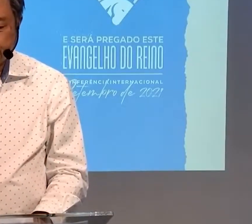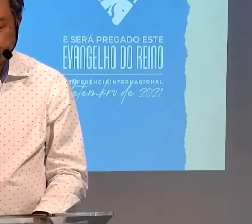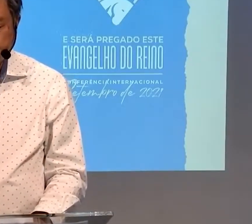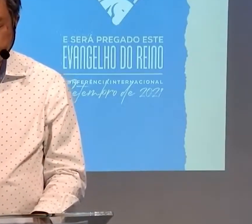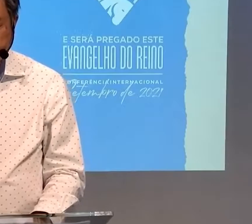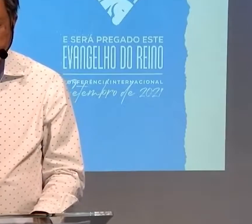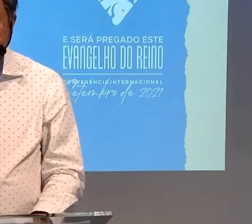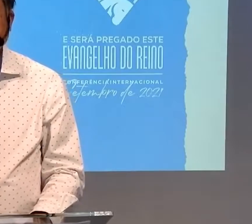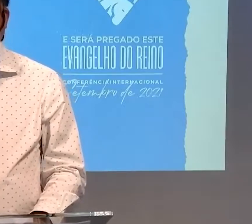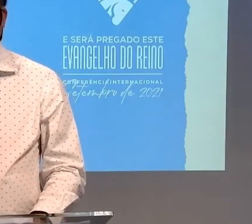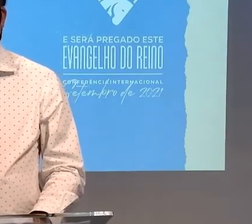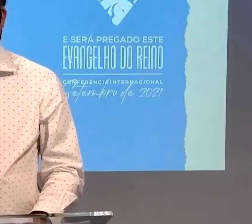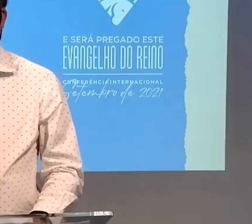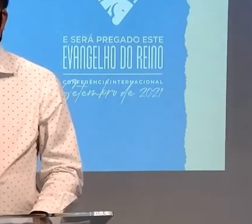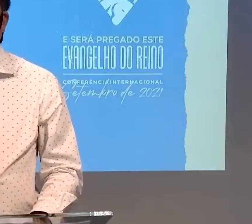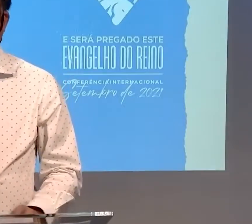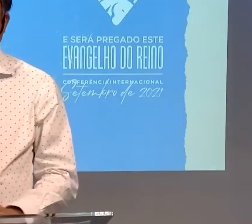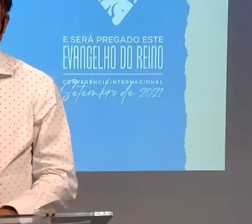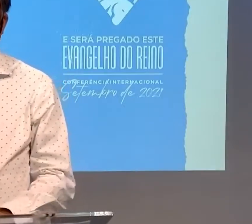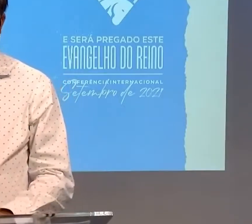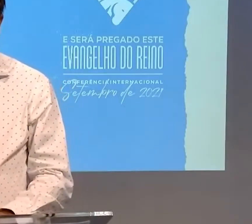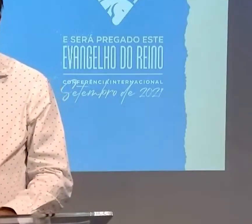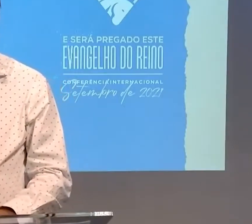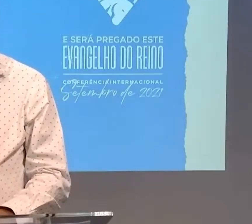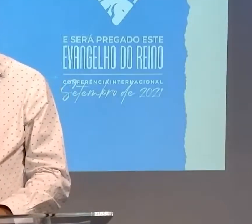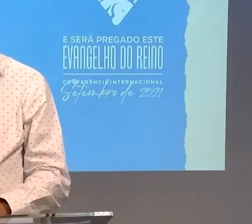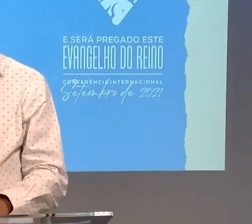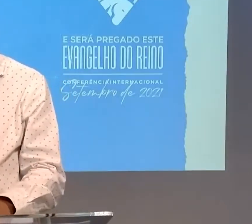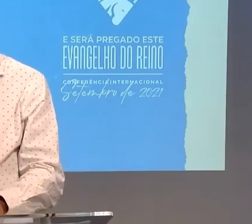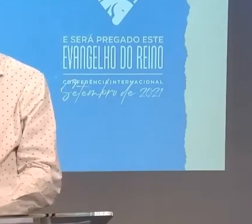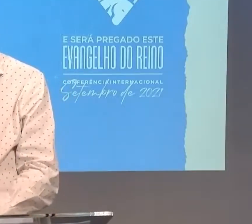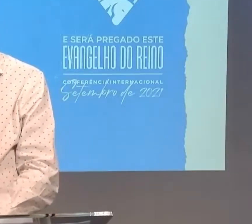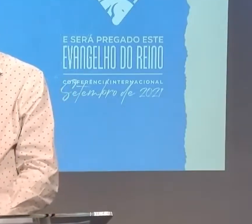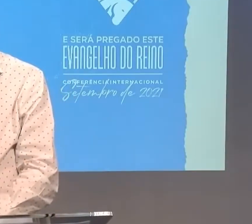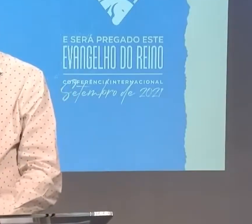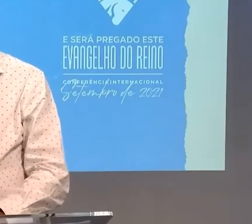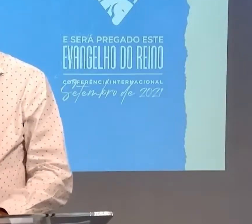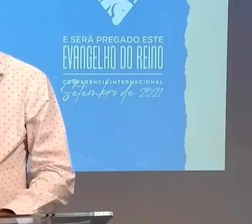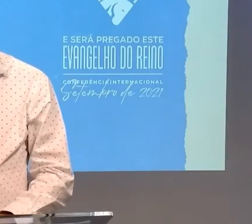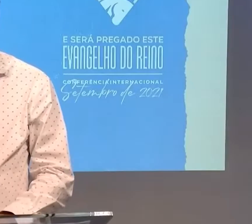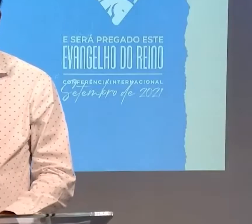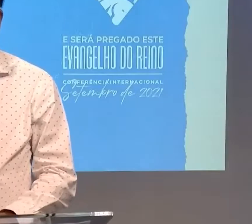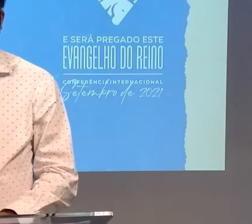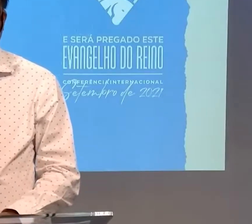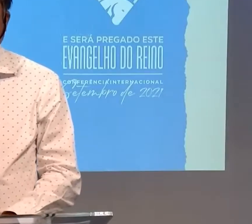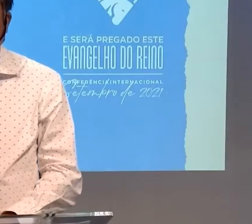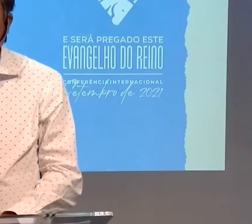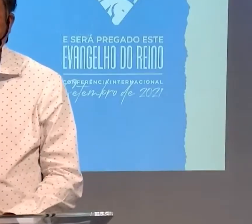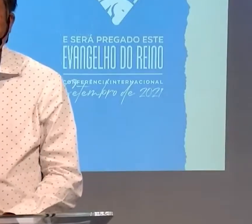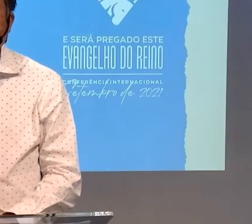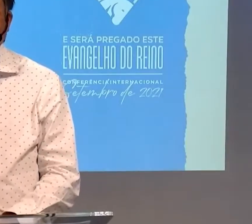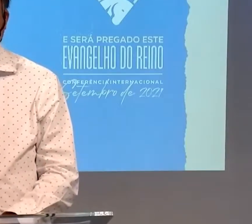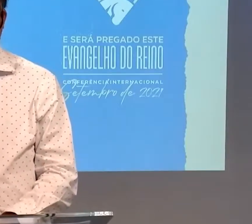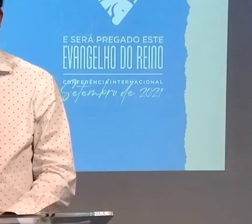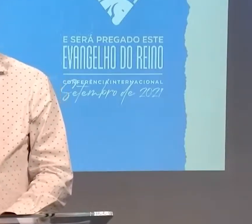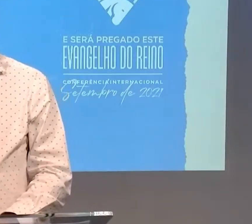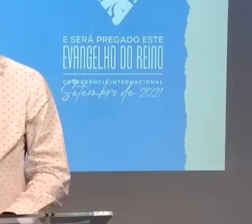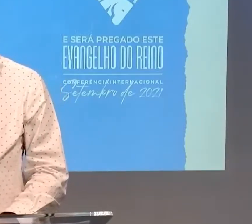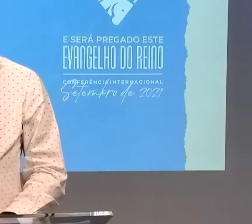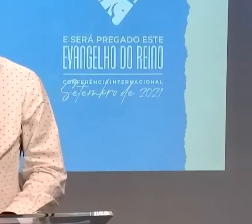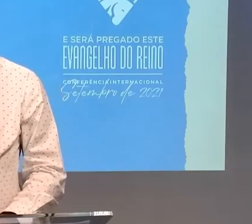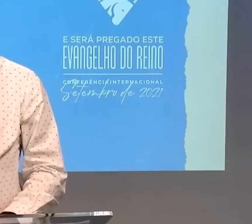se eles têm ideia do que Deus fez no meio de um caos, no meio